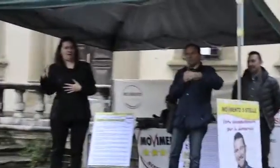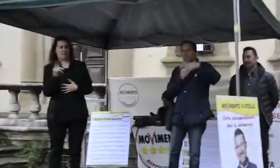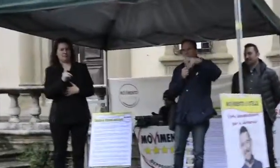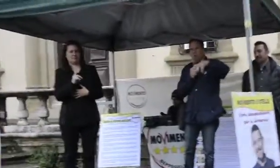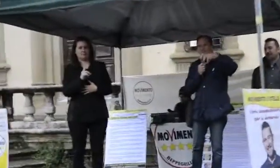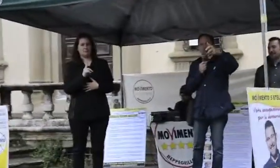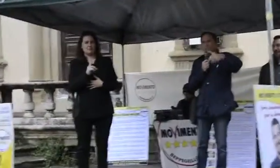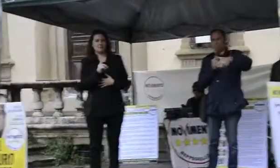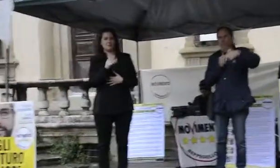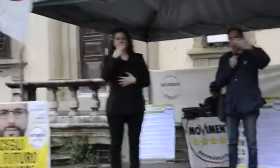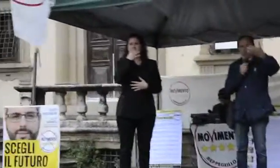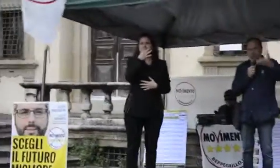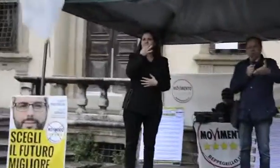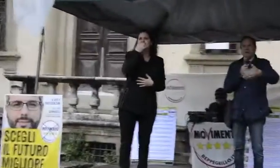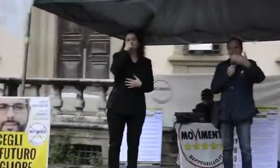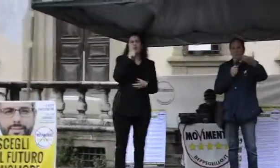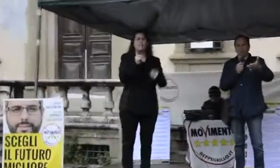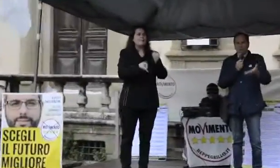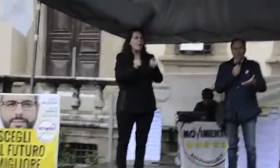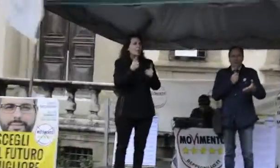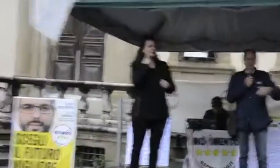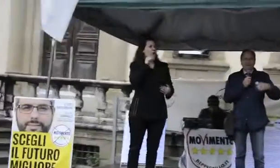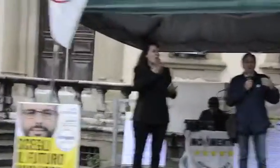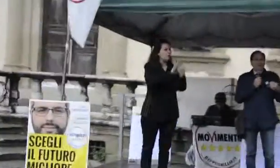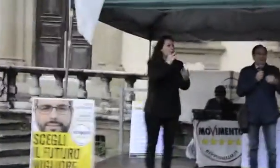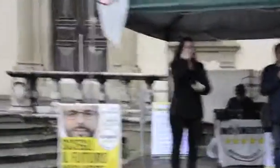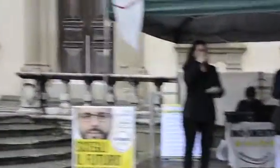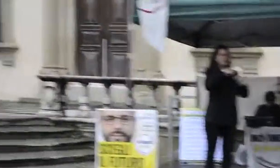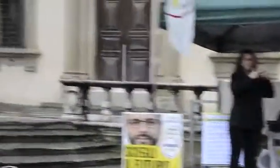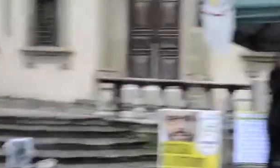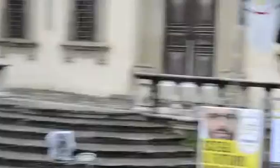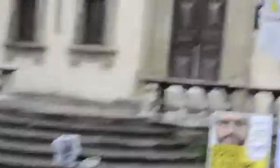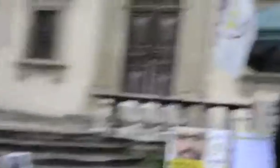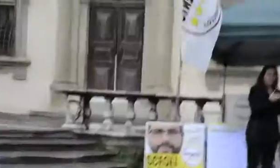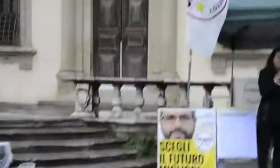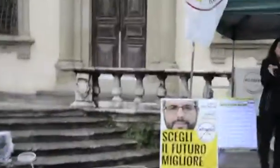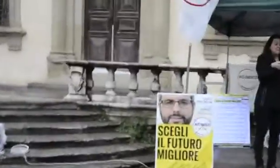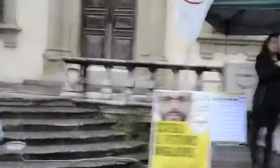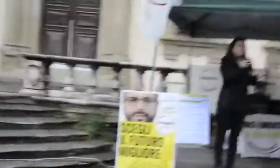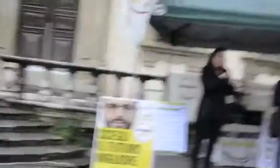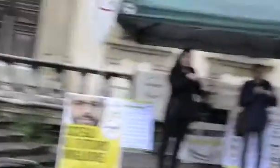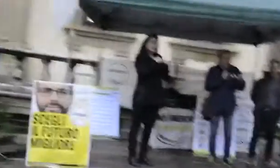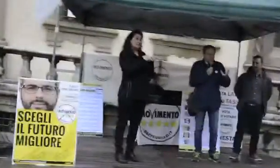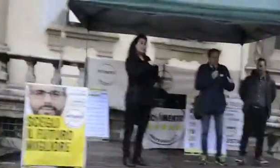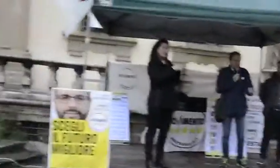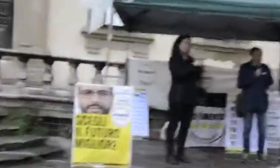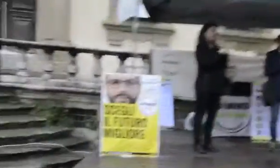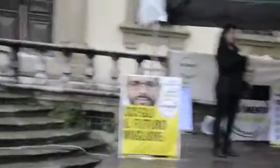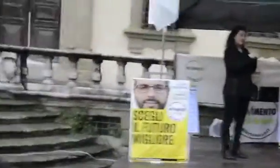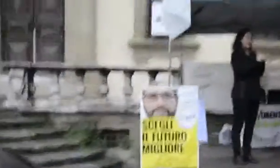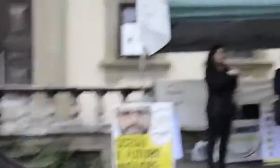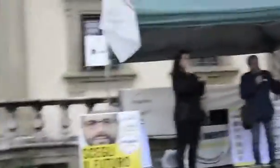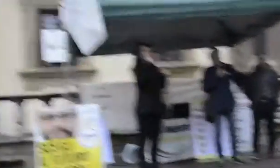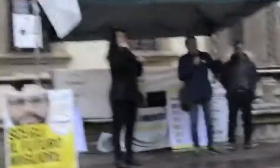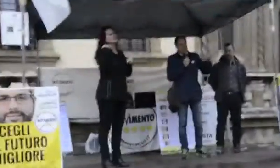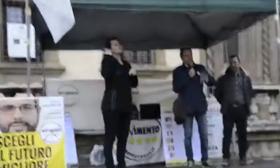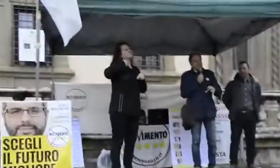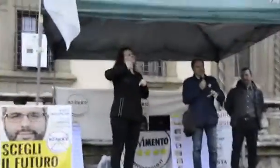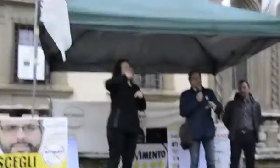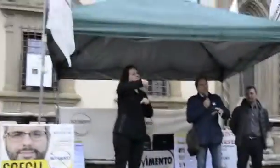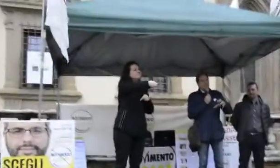politica vissuta come confronto sulle problematiche. I partiti purtroppo tradizionali